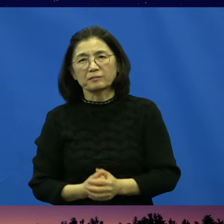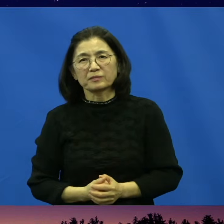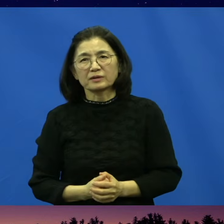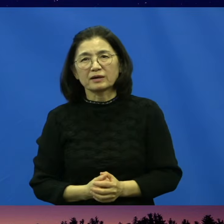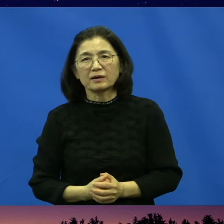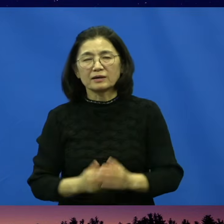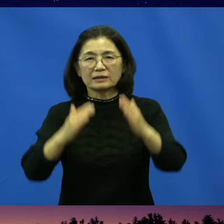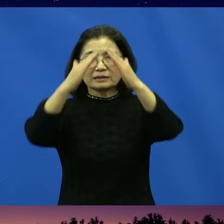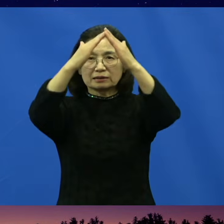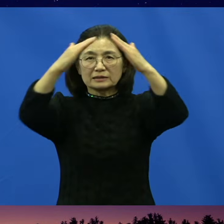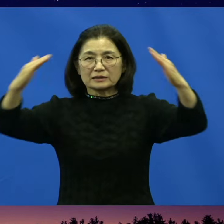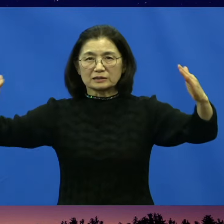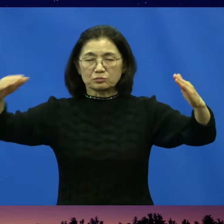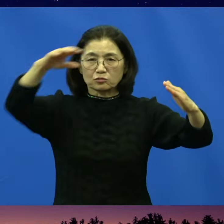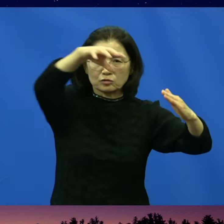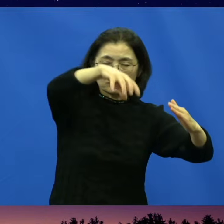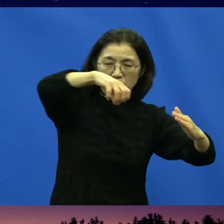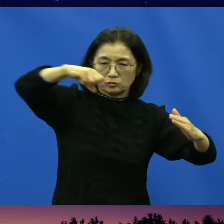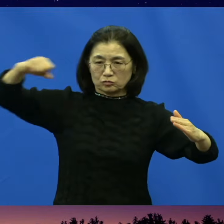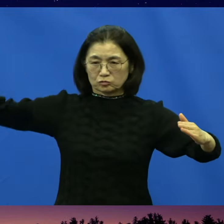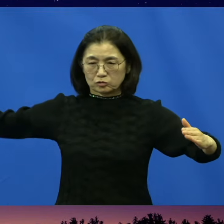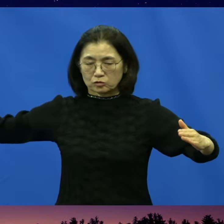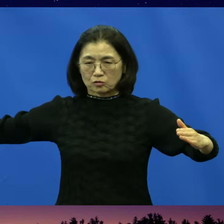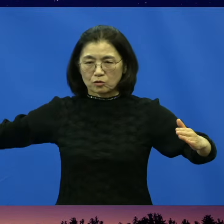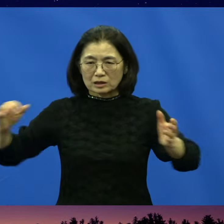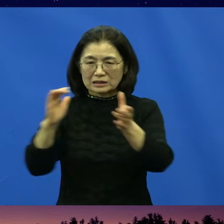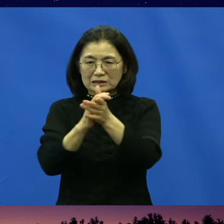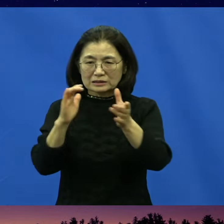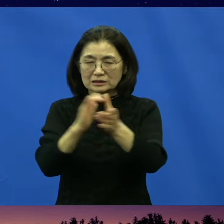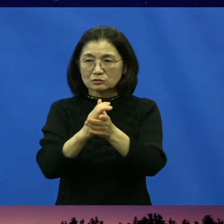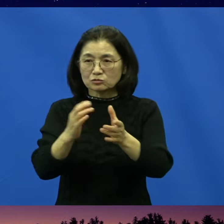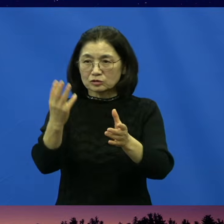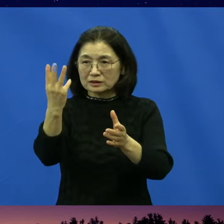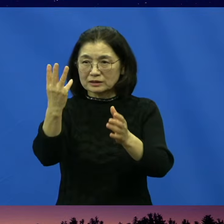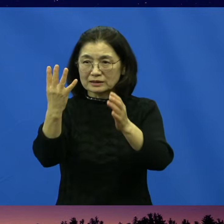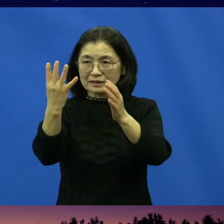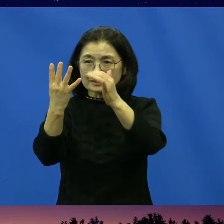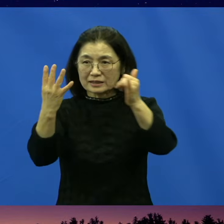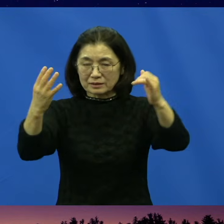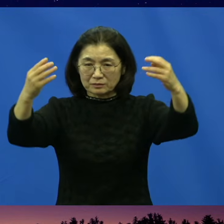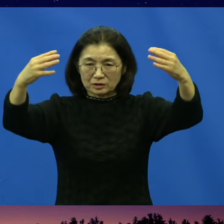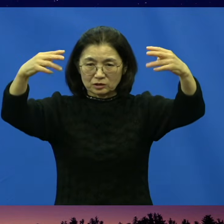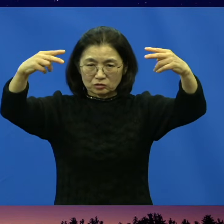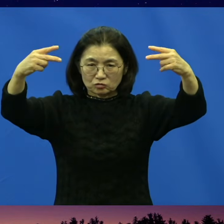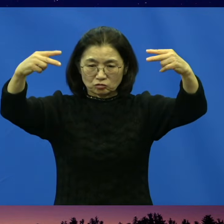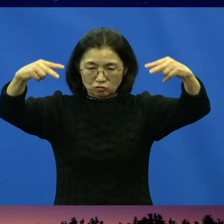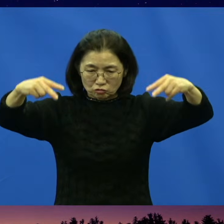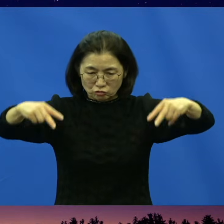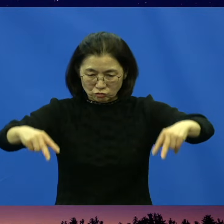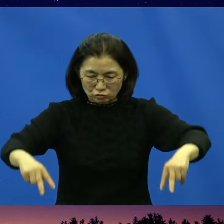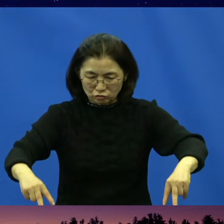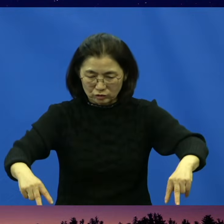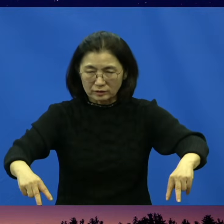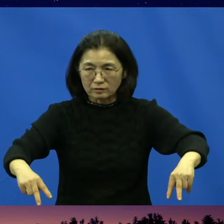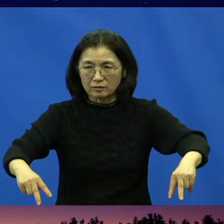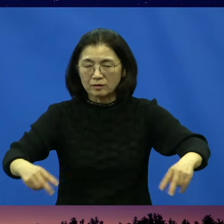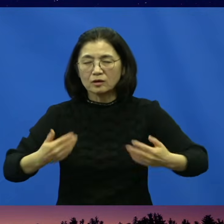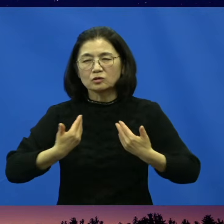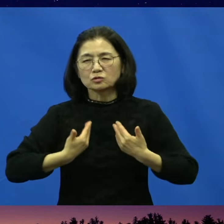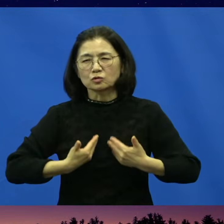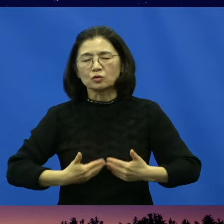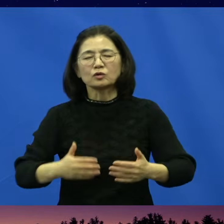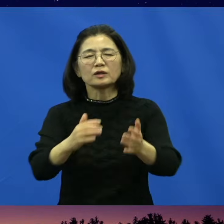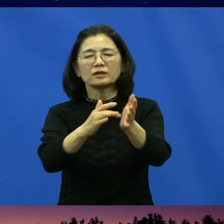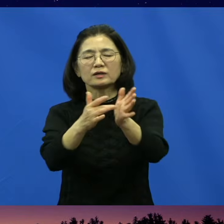지붕을 뚫었고 인파를 헤쳐나갔습니다. 잠잠히 예수님을 기다렸습니다. 나의